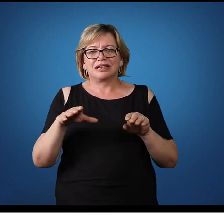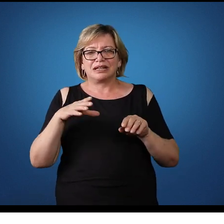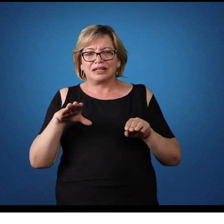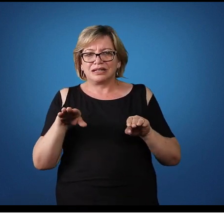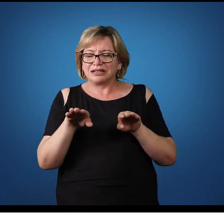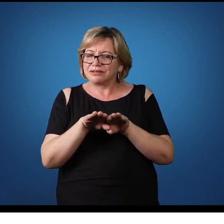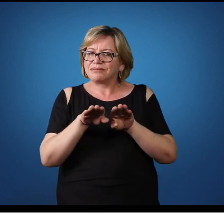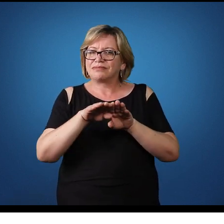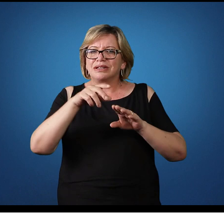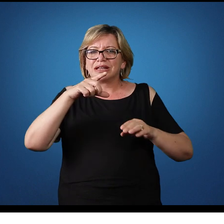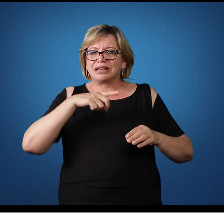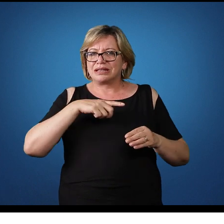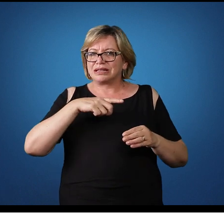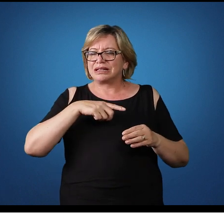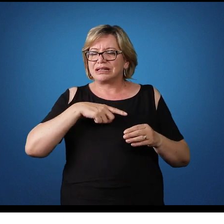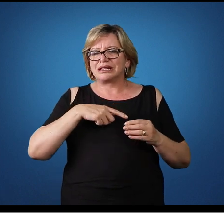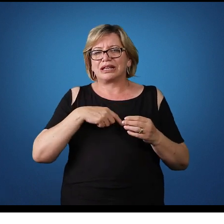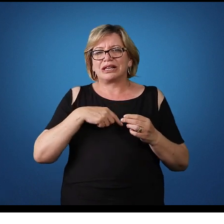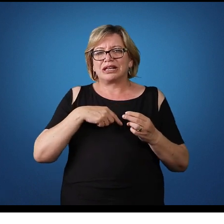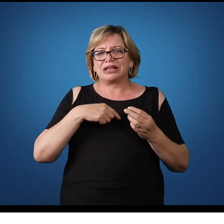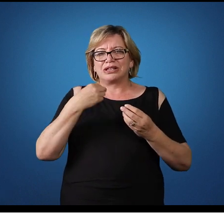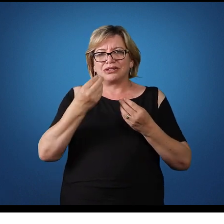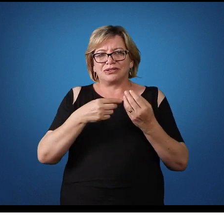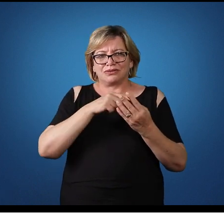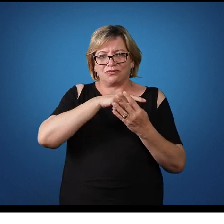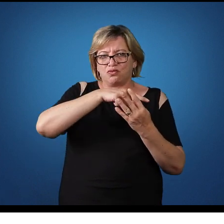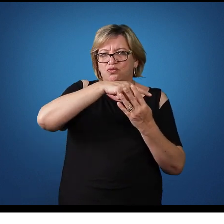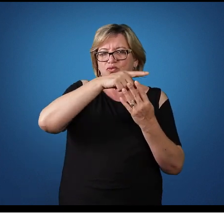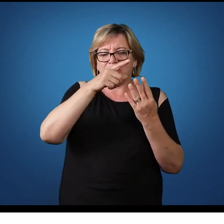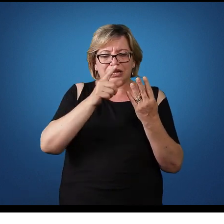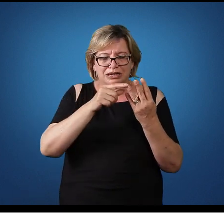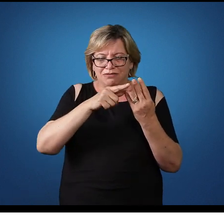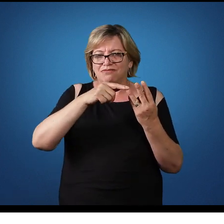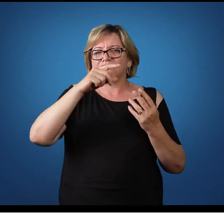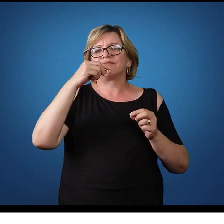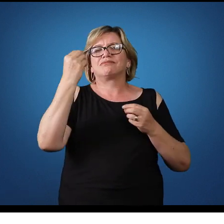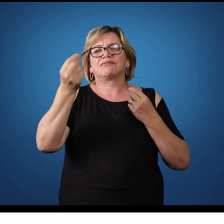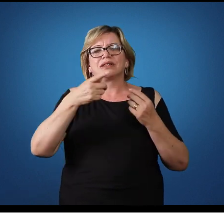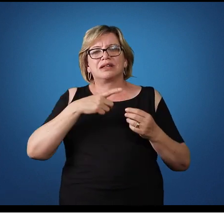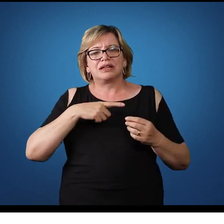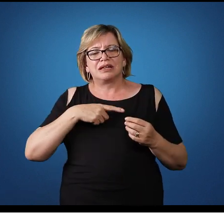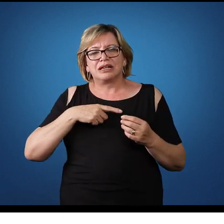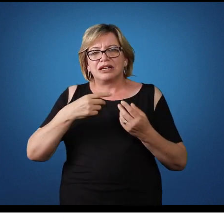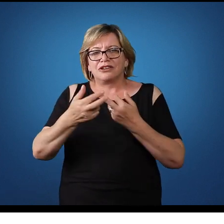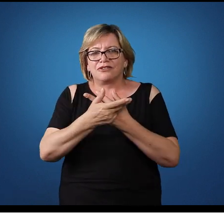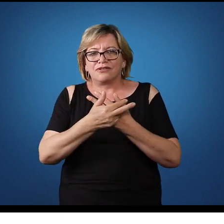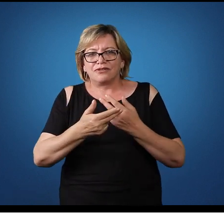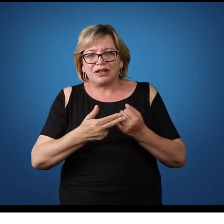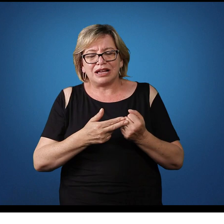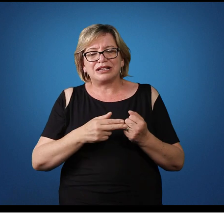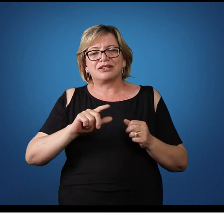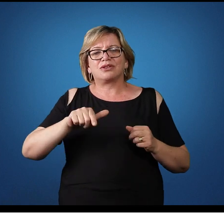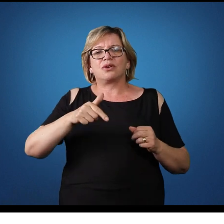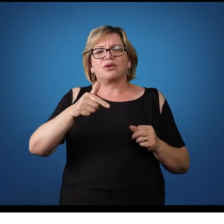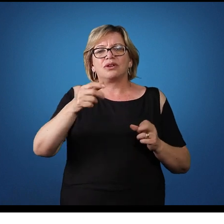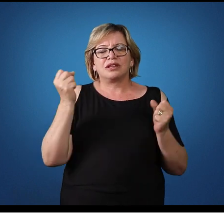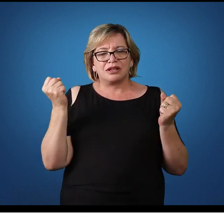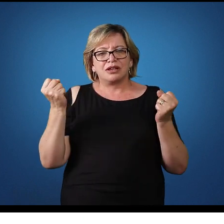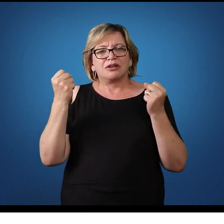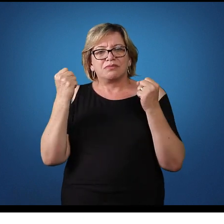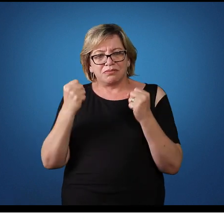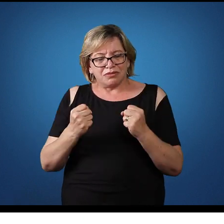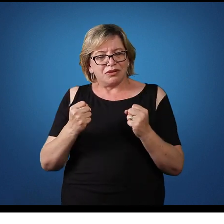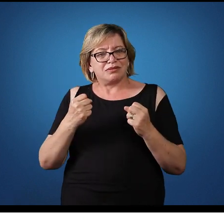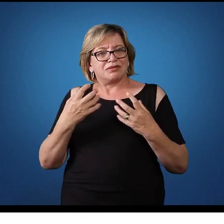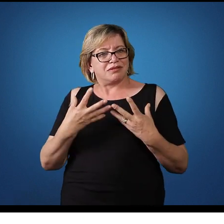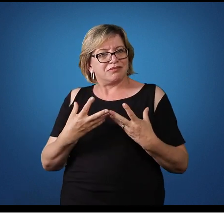dentro desse grupo de teorias institucionais da arte, pelo menos mais duas que devem ser consideradas e